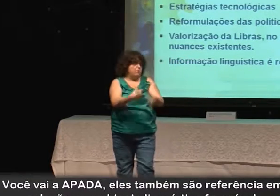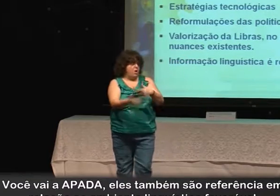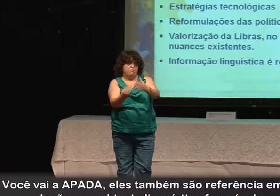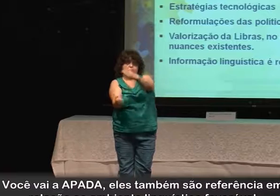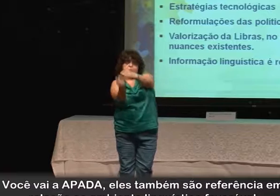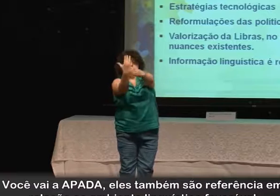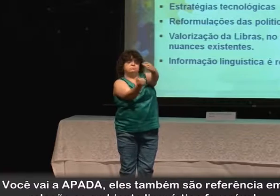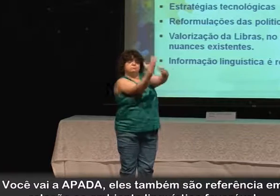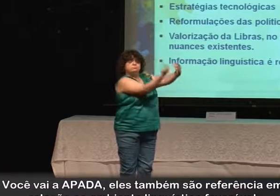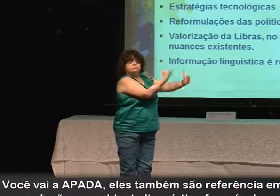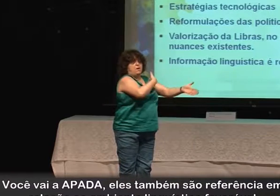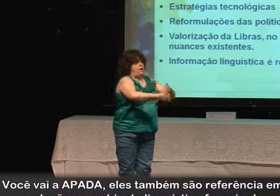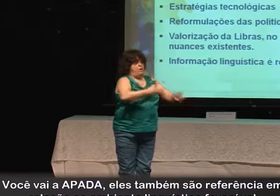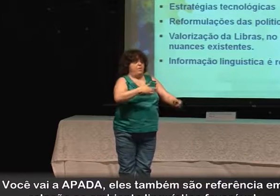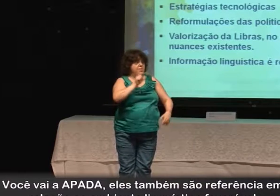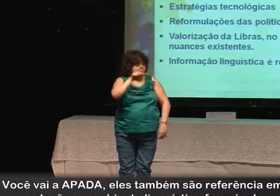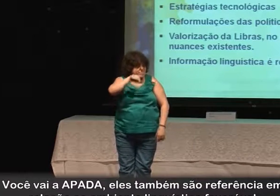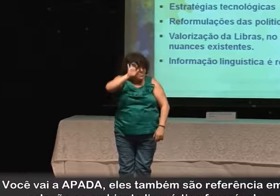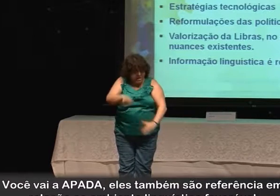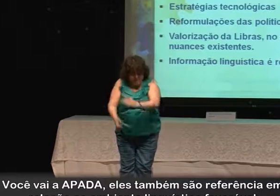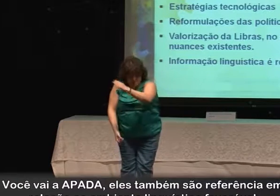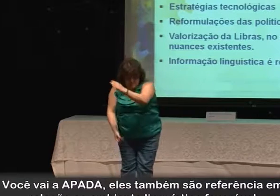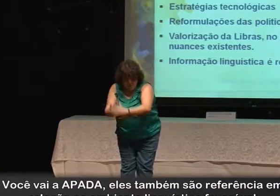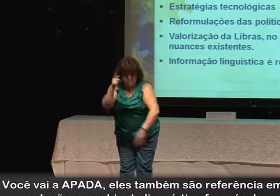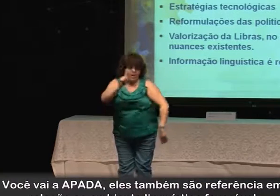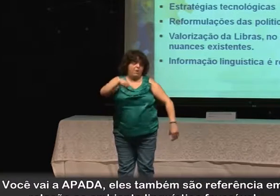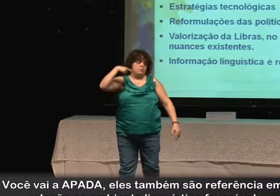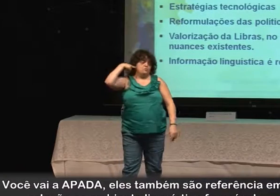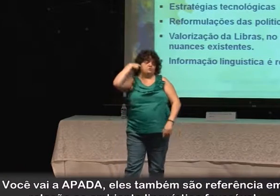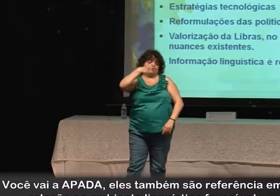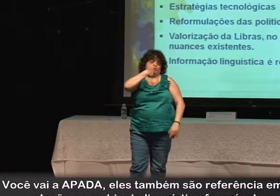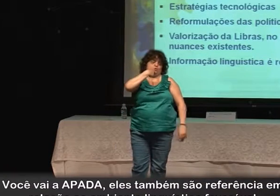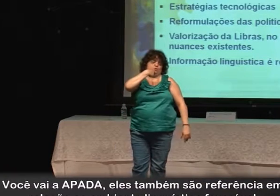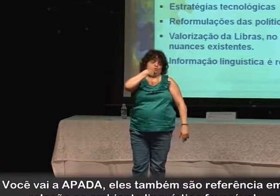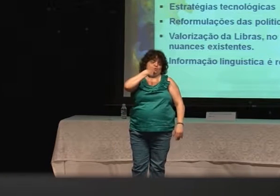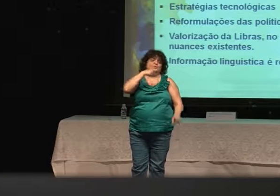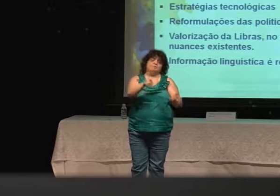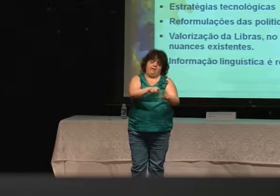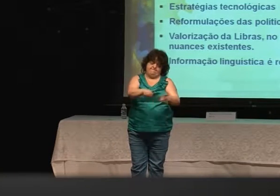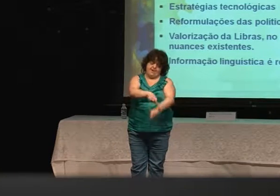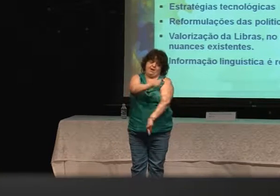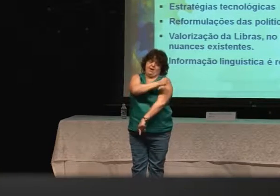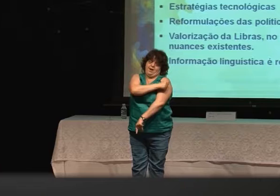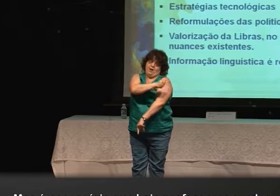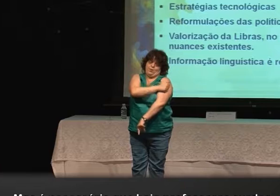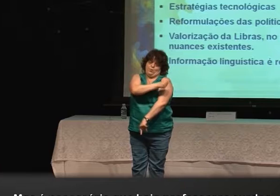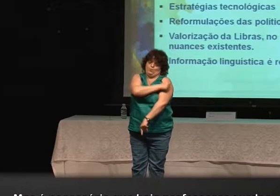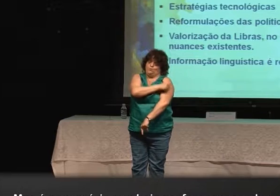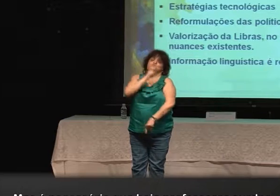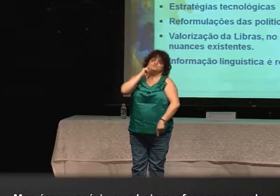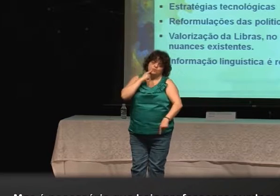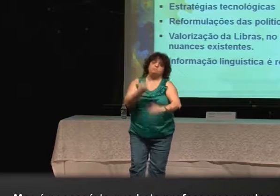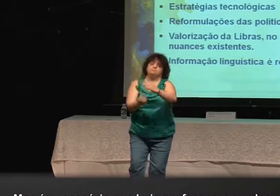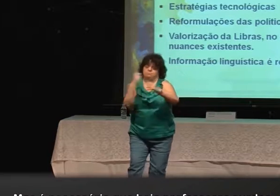referência com relação ao ambiente linguístico favorável. Mas é necessário que